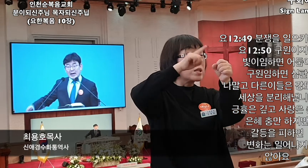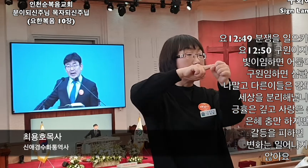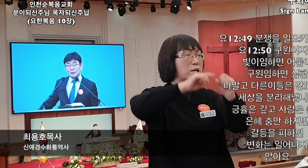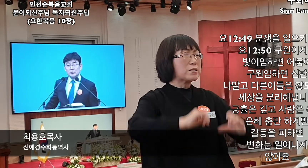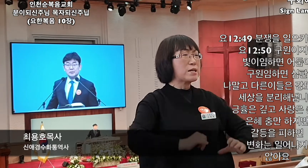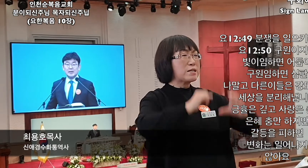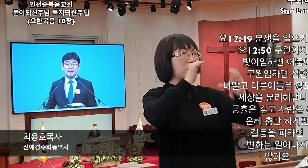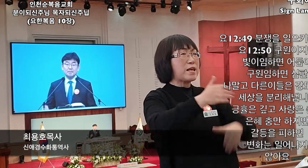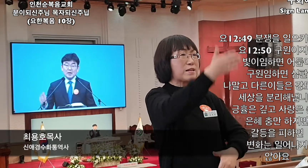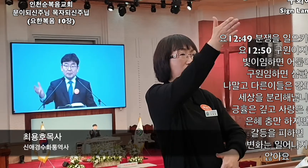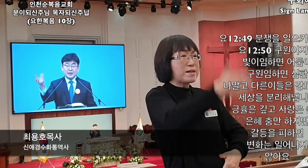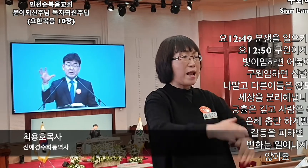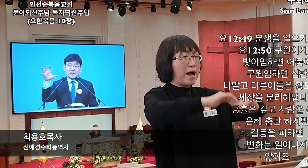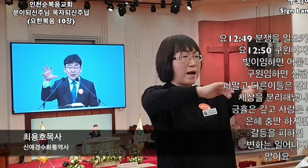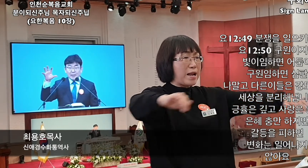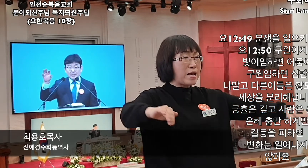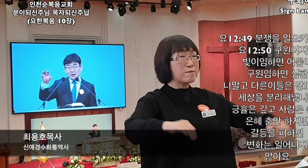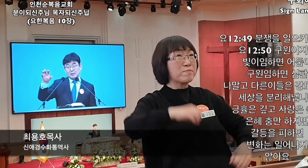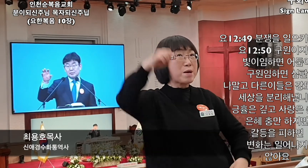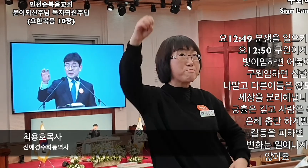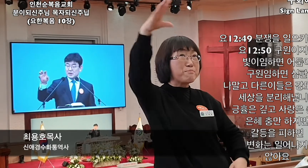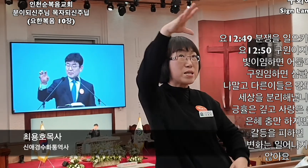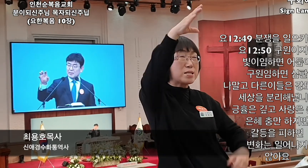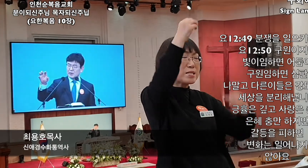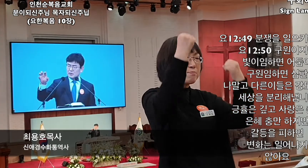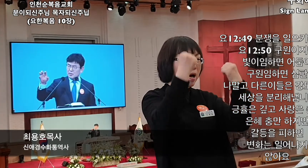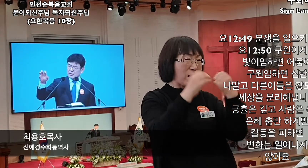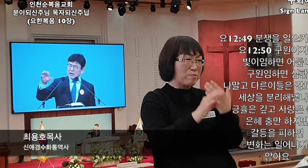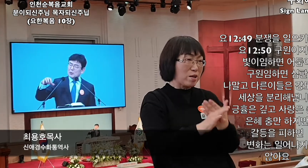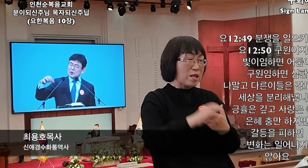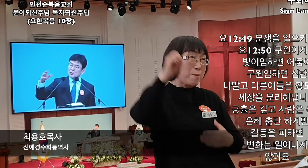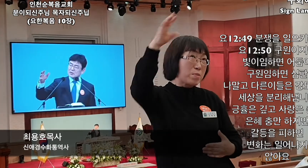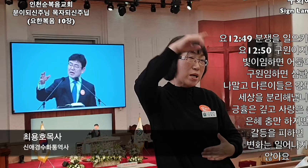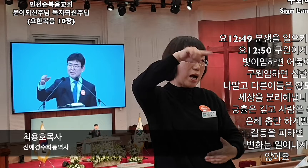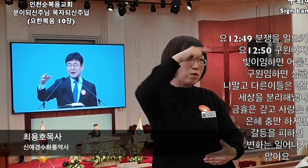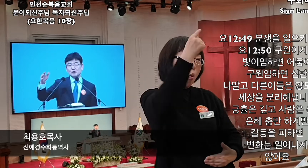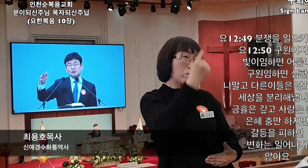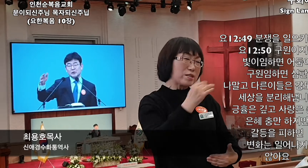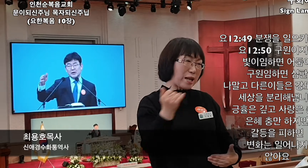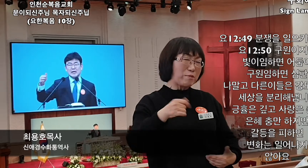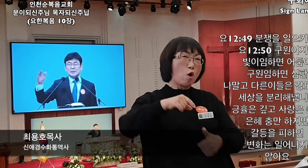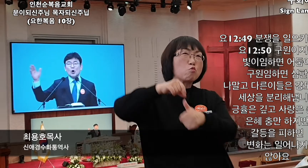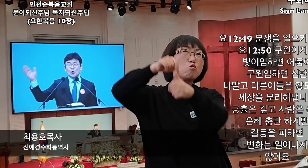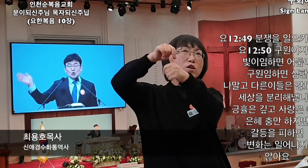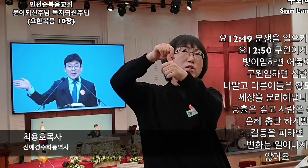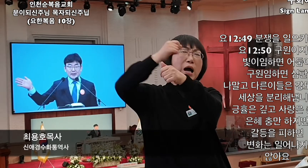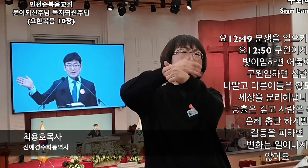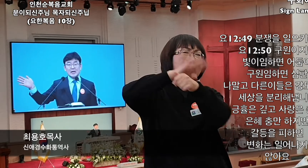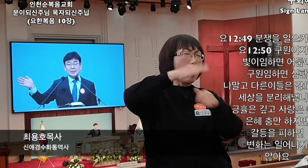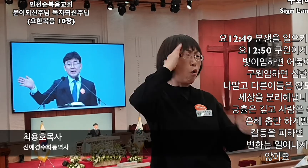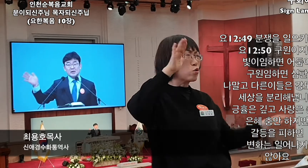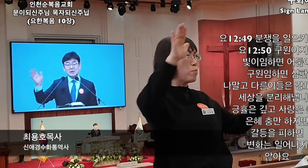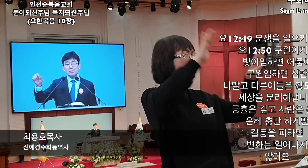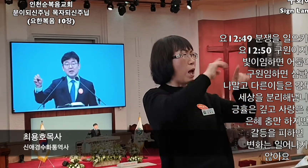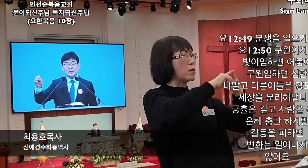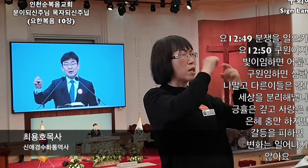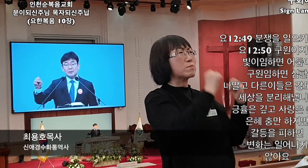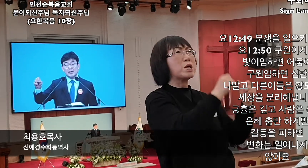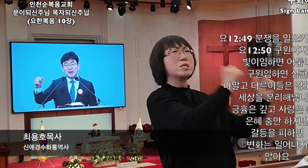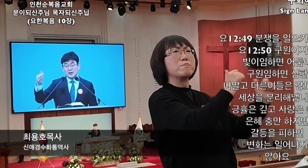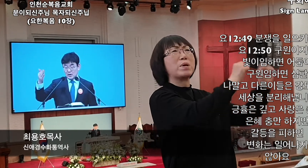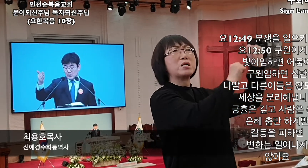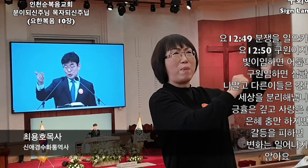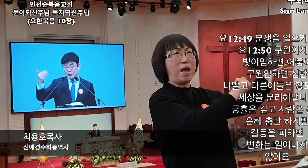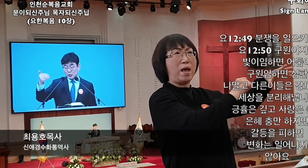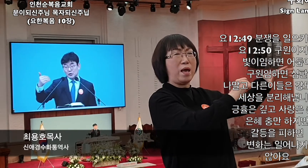세상을 갈라놓습니다. 빛이 임하면 빛 가운데로 오는 사람에게는 구원이야. 하지만 어둠에 있는 사람에게는 심판이 임한